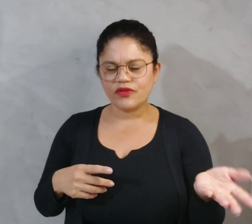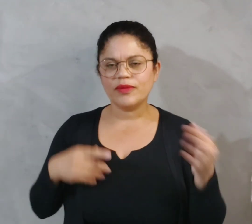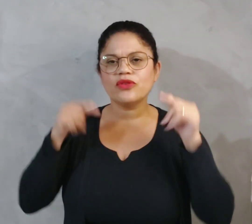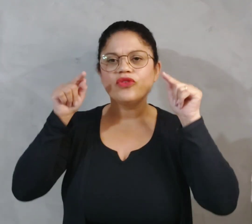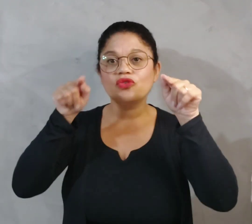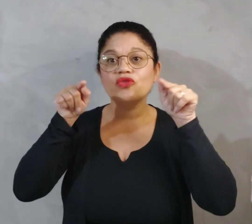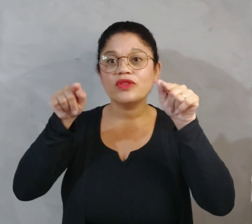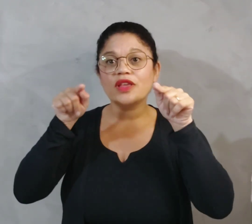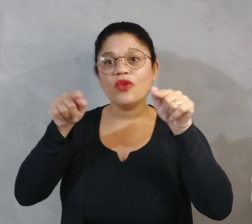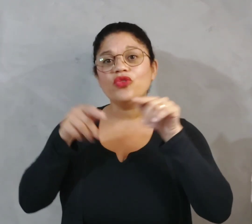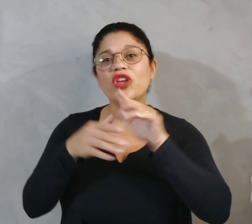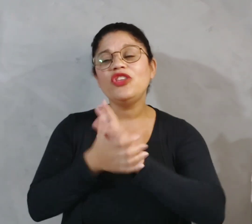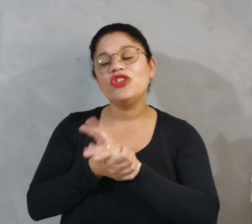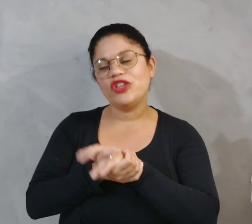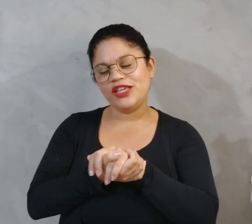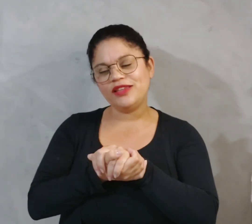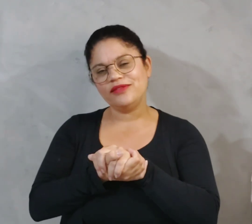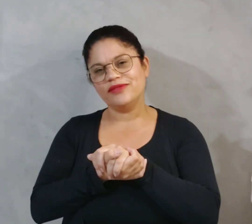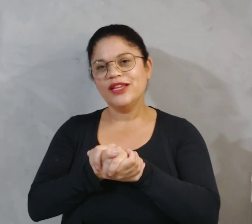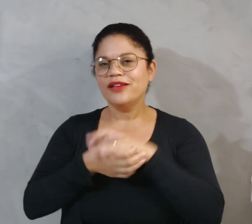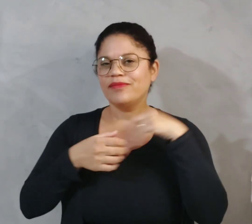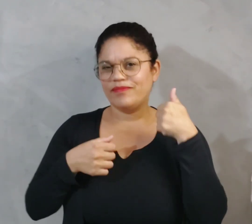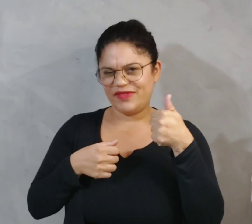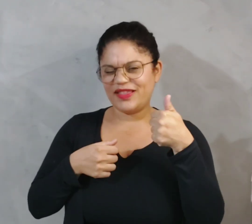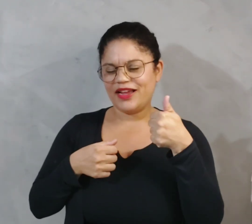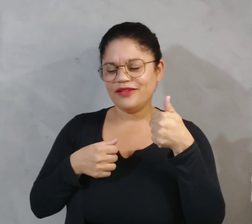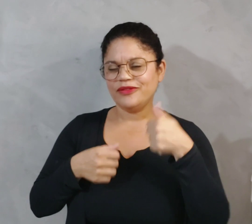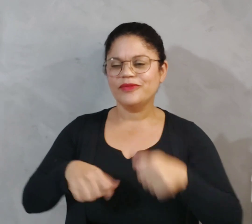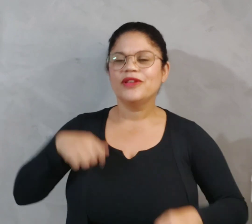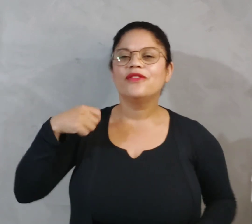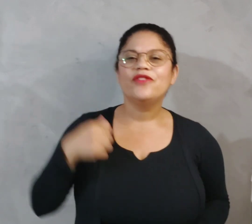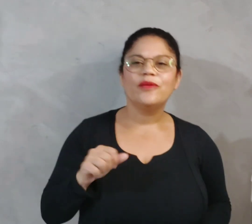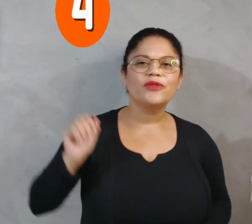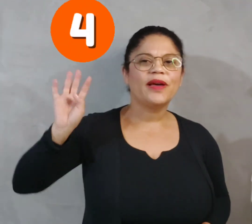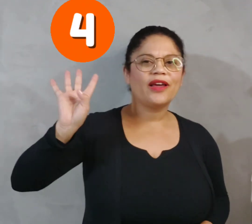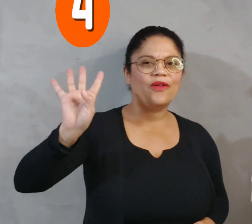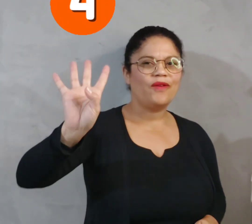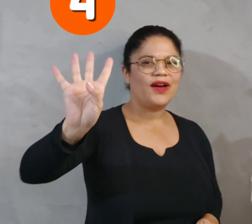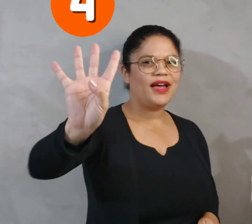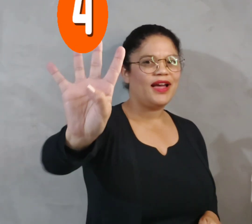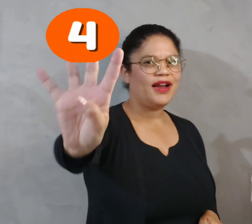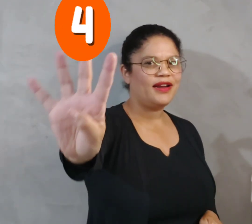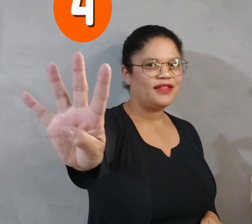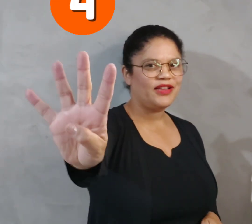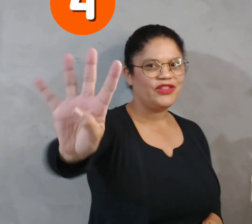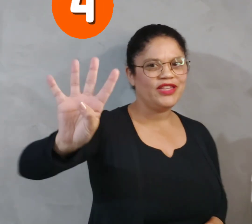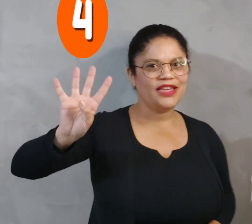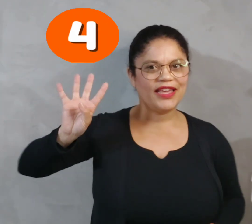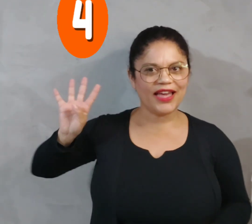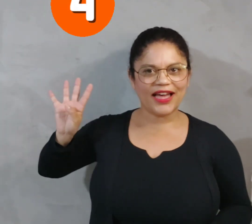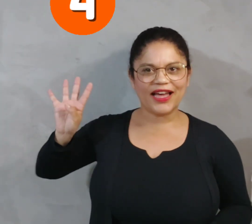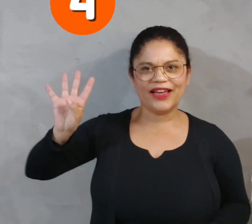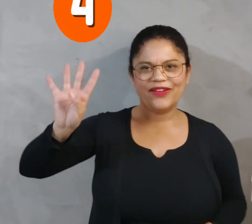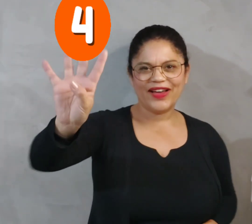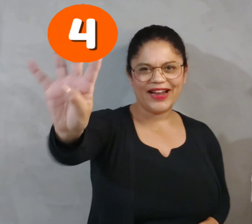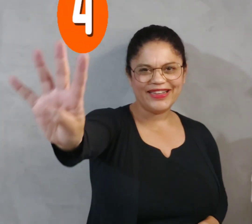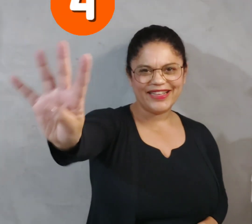informações do seu jeitinho, certo? Vamos para a quarta dica, quarta